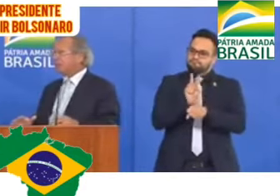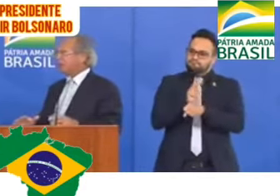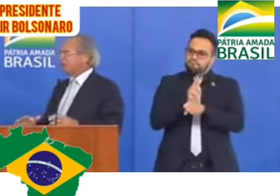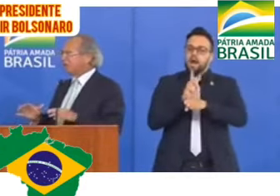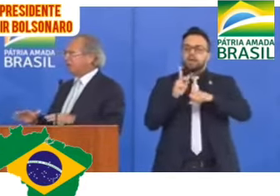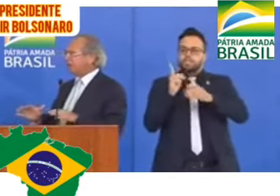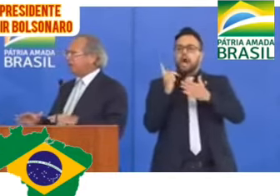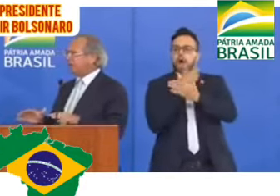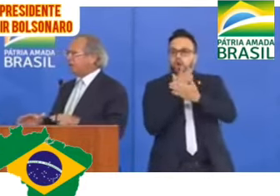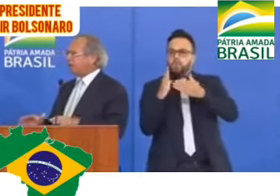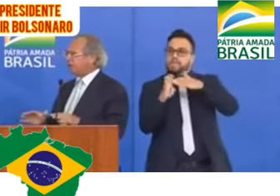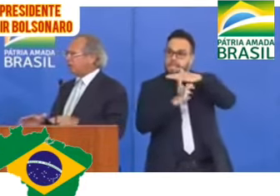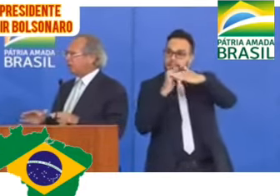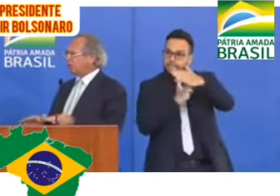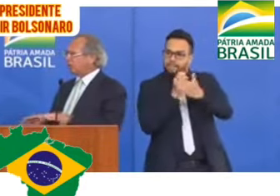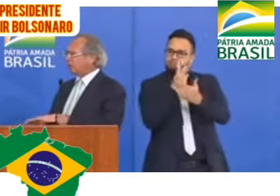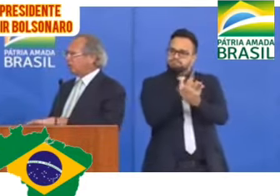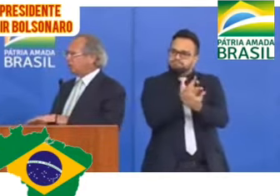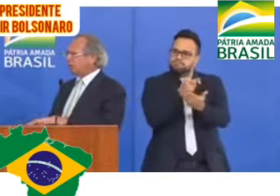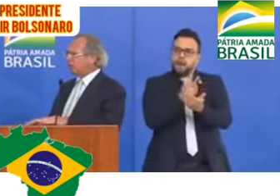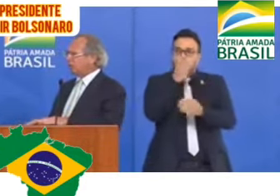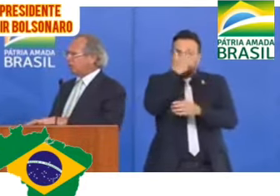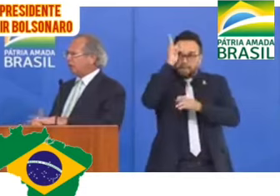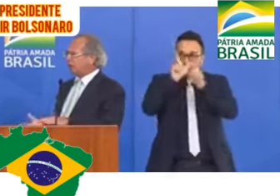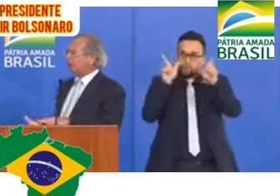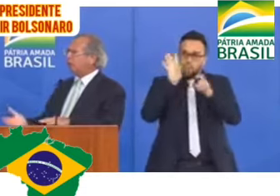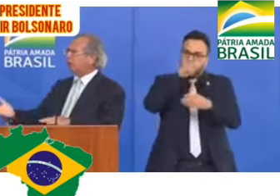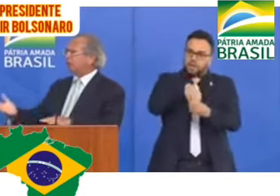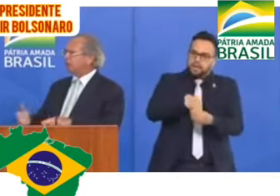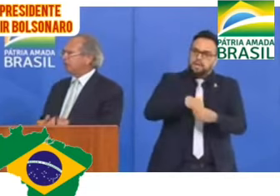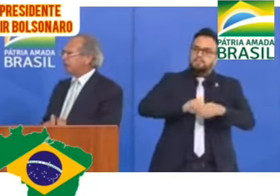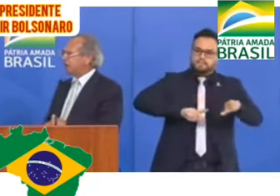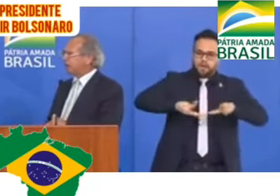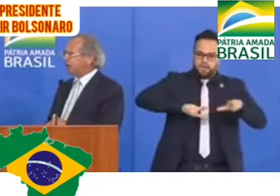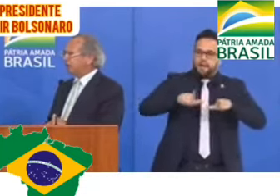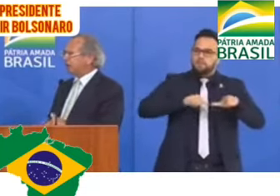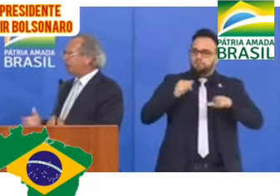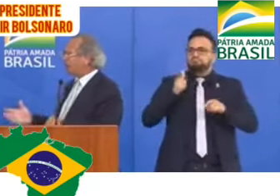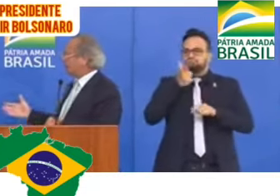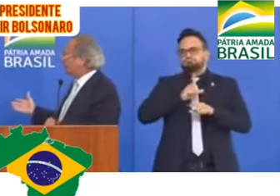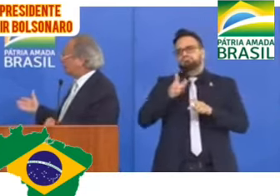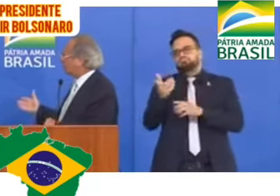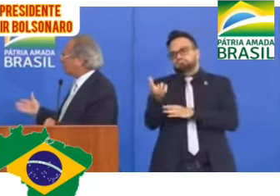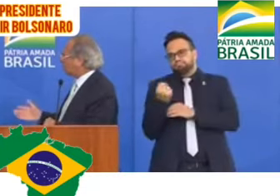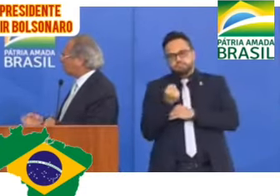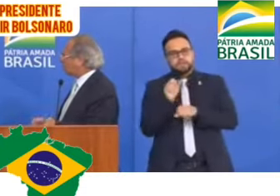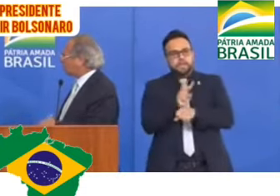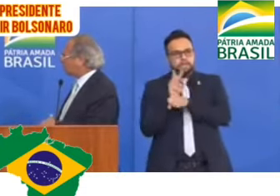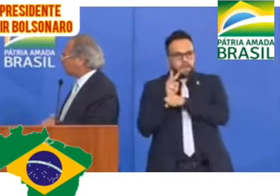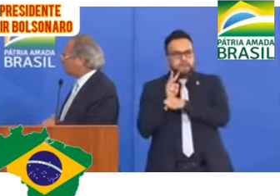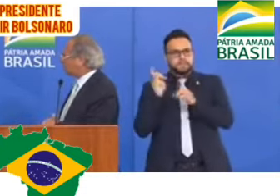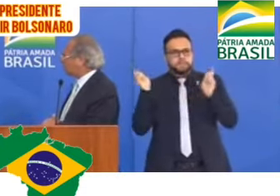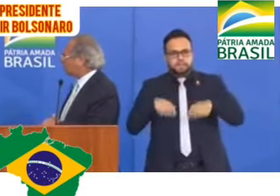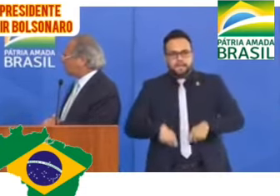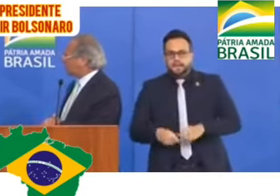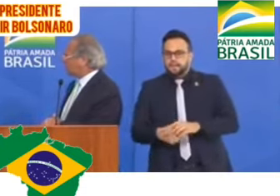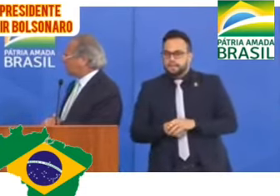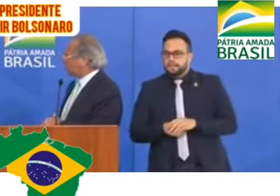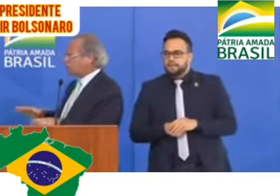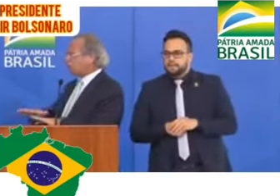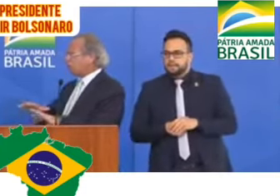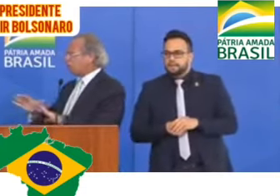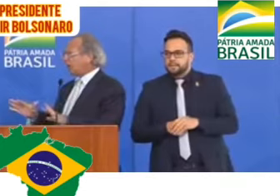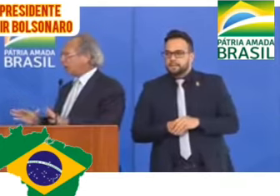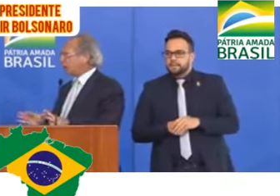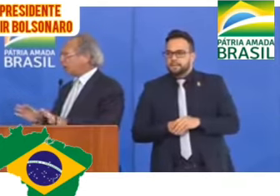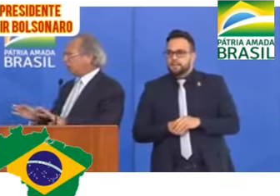que mantiverem os trabalhadores recebem esses empréstimos. À época, nós liberamos 40 bilhões,